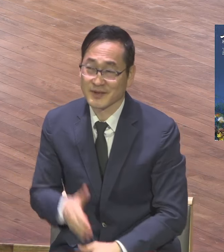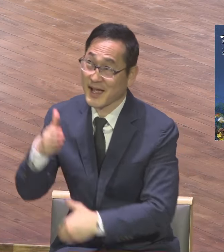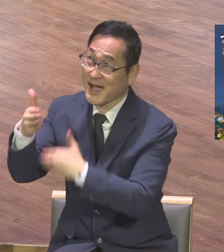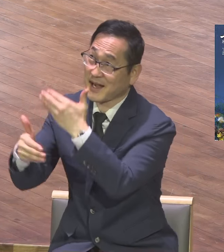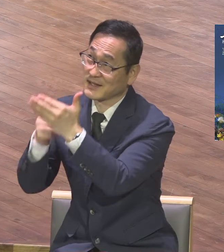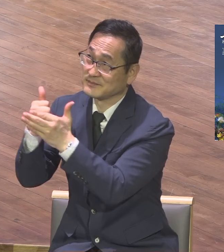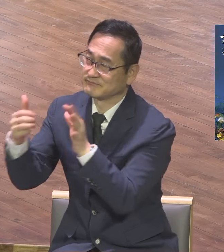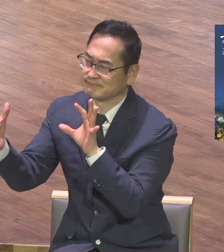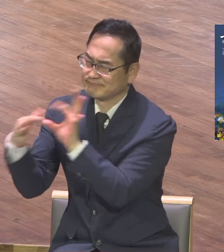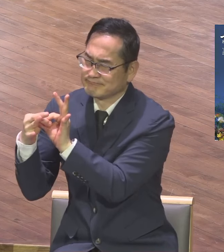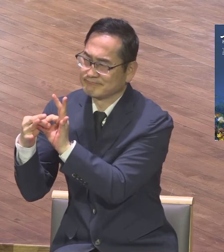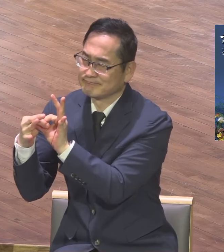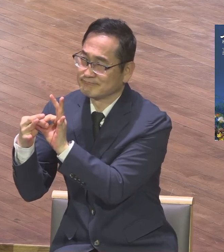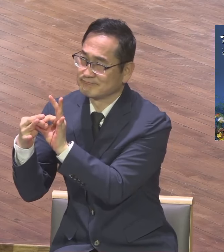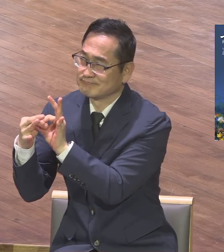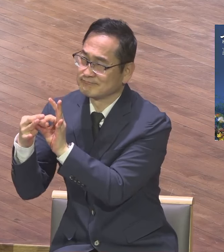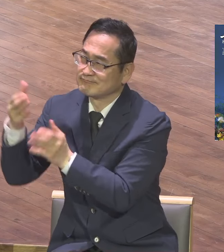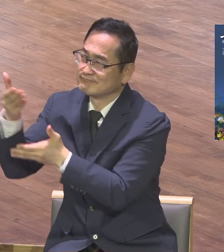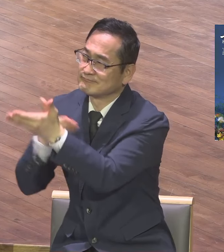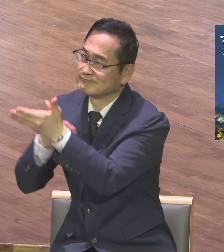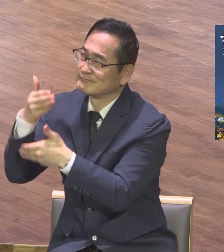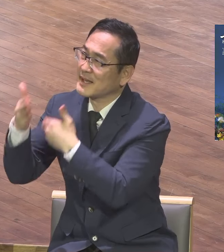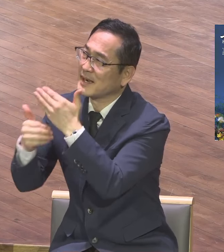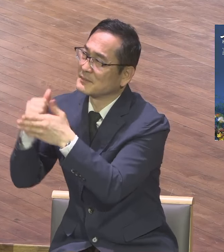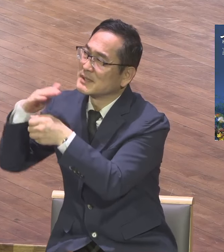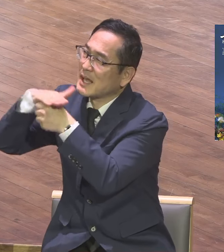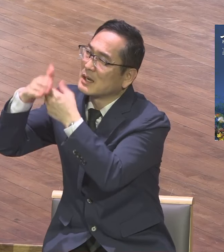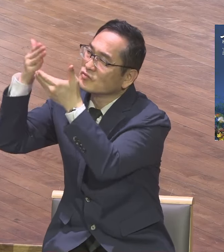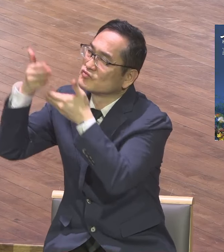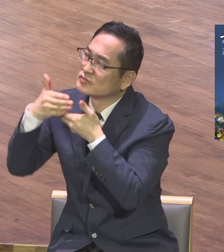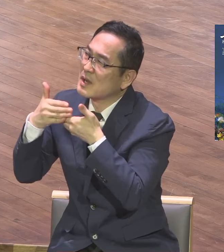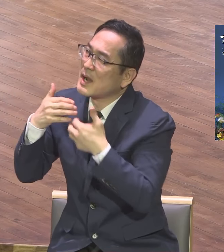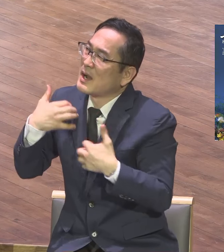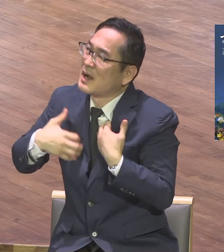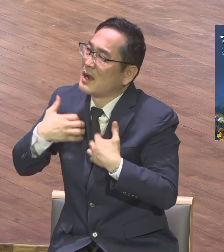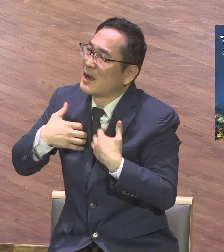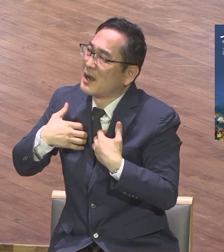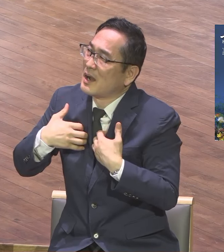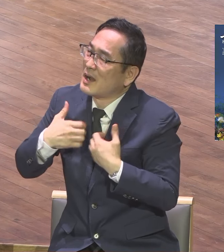사귐을 통해서 그 사랑을 맛보고 그 맛을